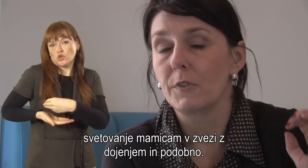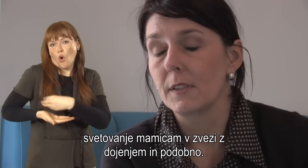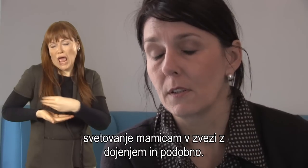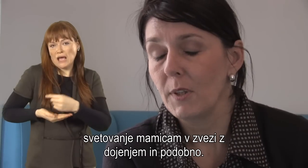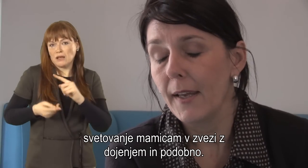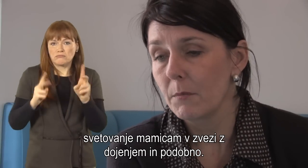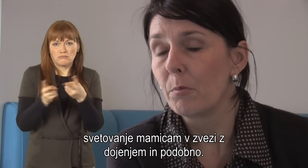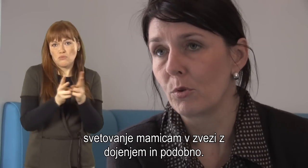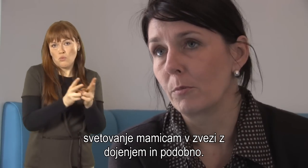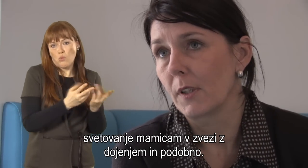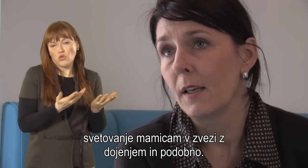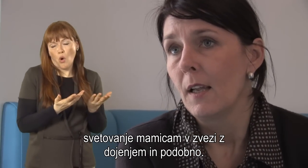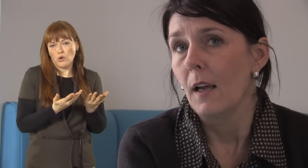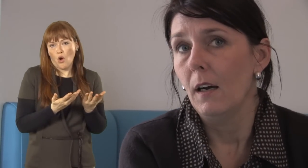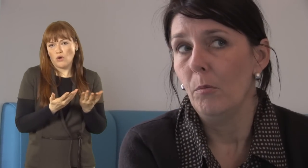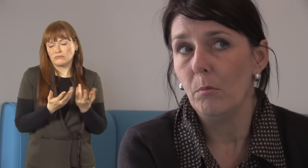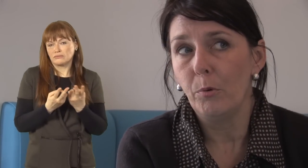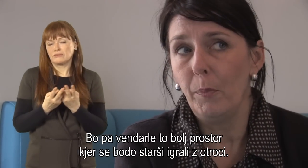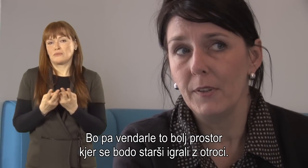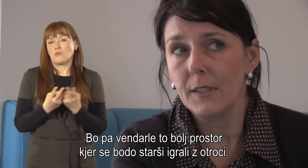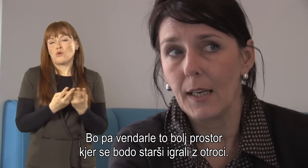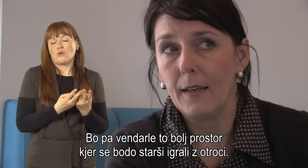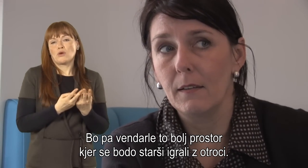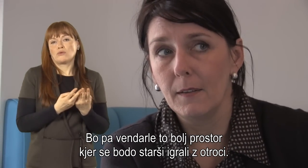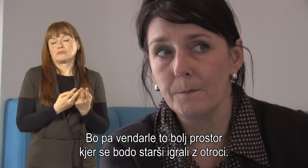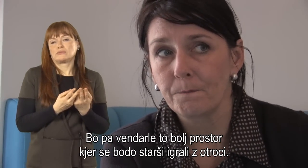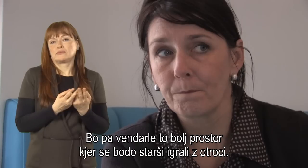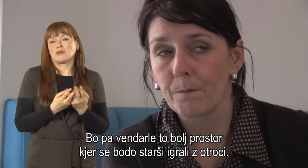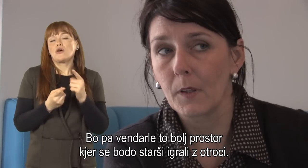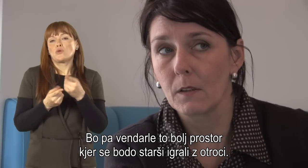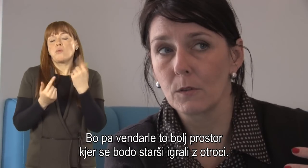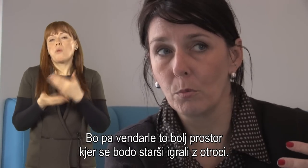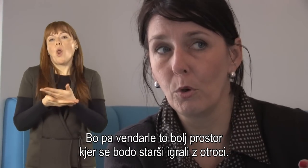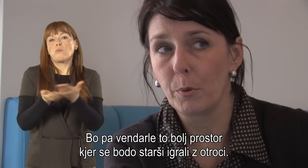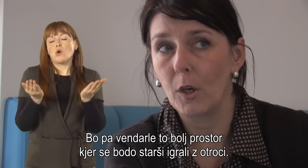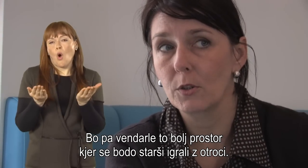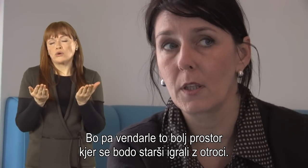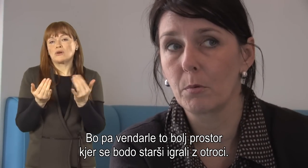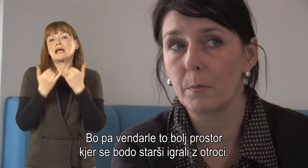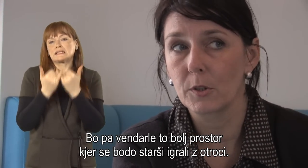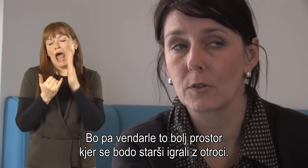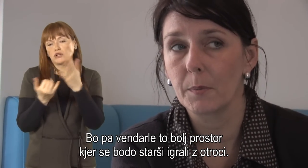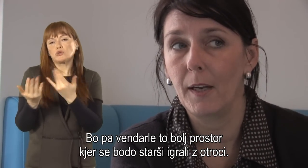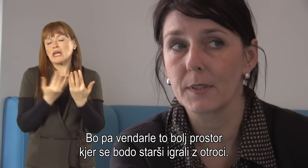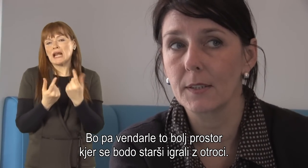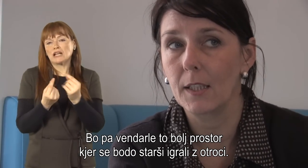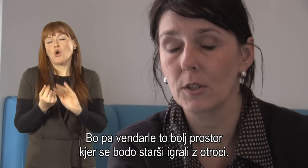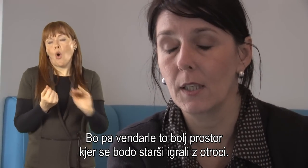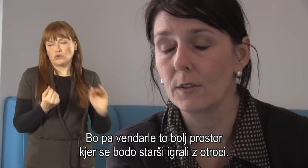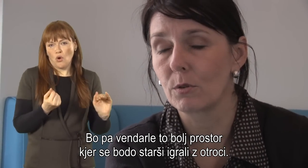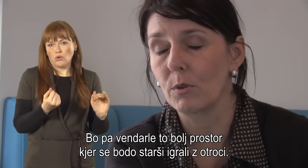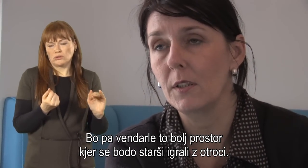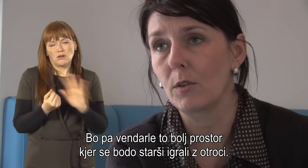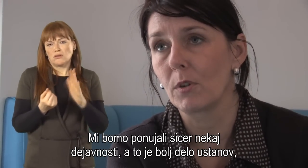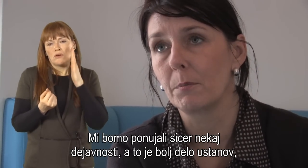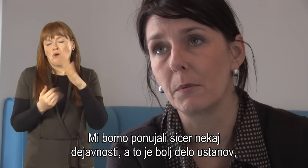mamicam v zvezi z dojenjem in podobno, ne. Bo pa vendarle to bolj prostor, kjer bodo pač, se pravim, se starši